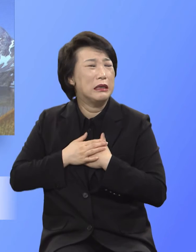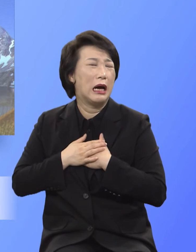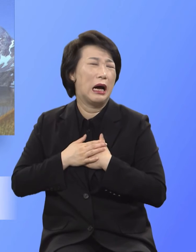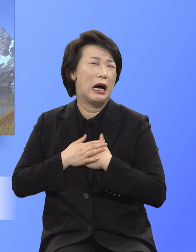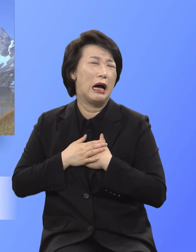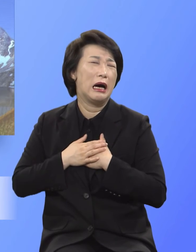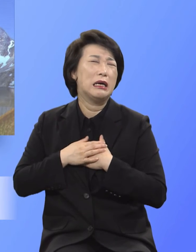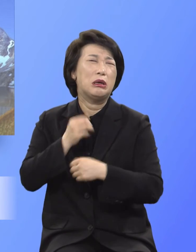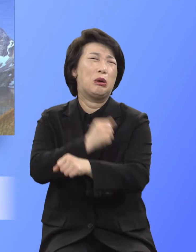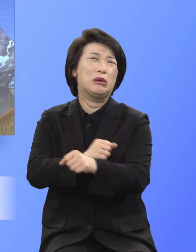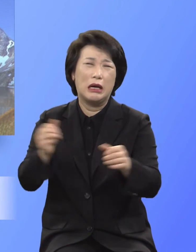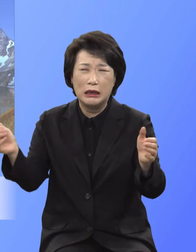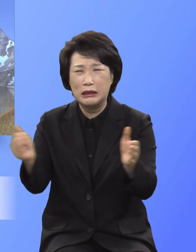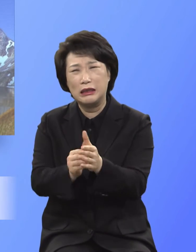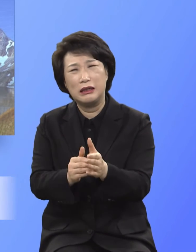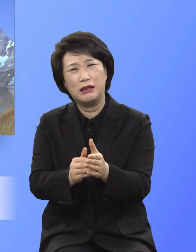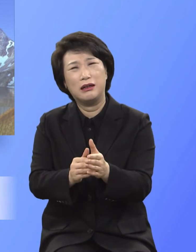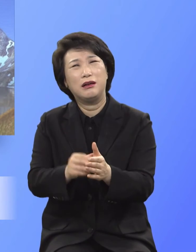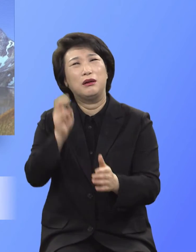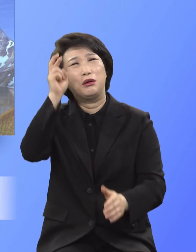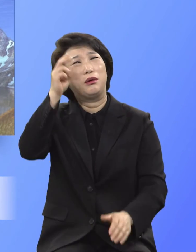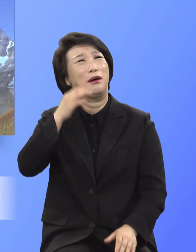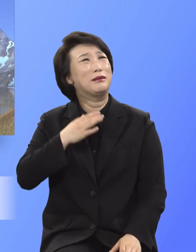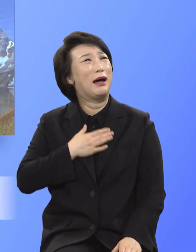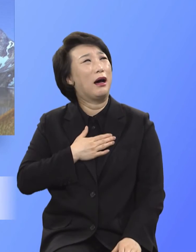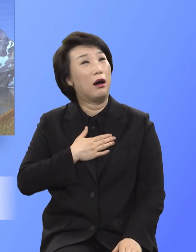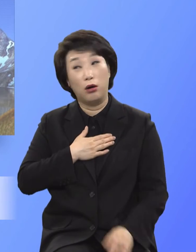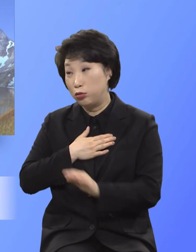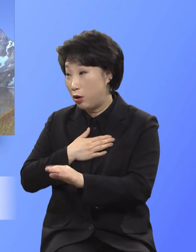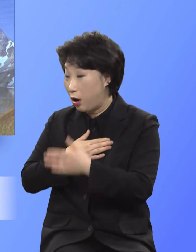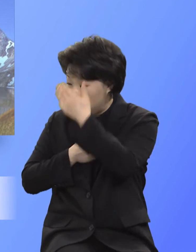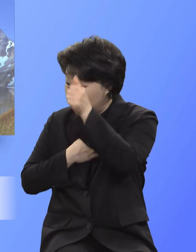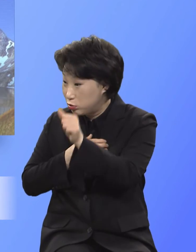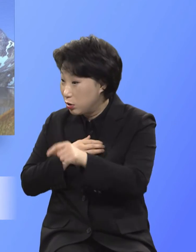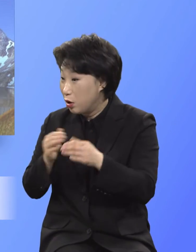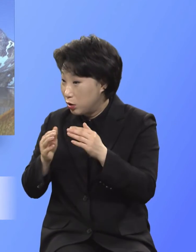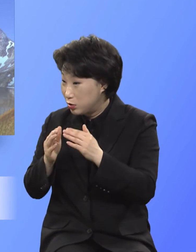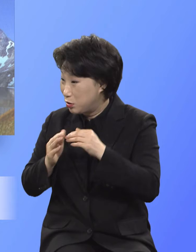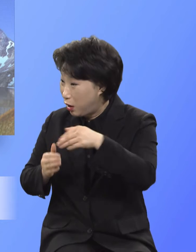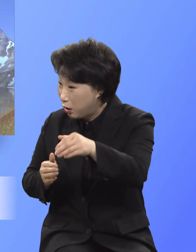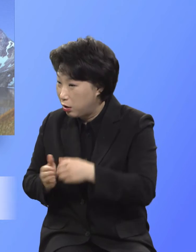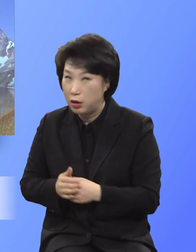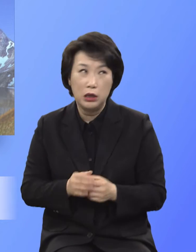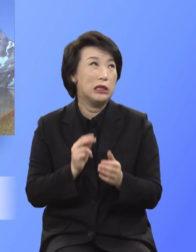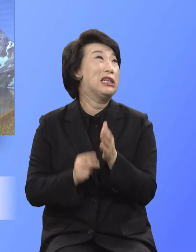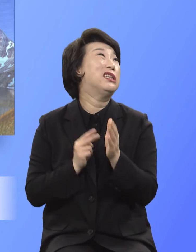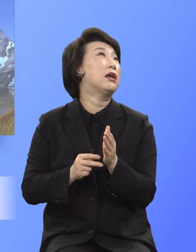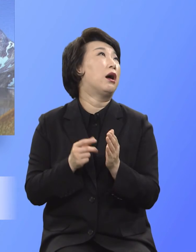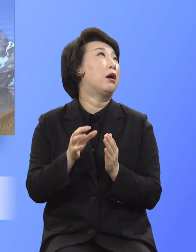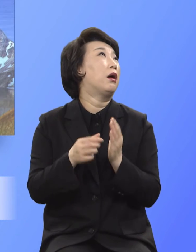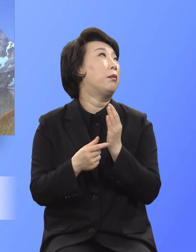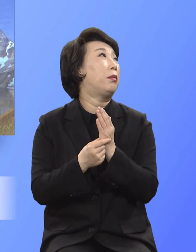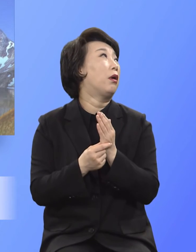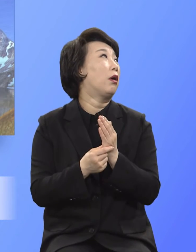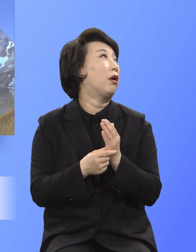내가 이 고생은 끝나는데. 그럼 할아버지 왜 못 가셔요? 기차 차비가